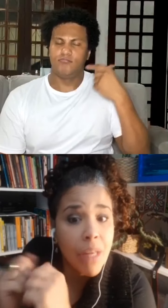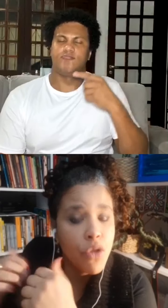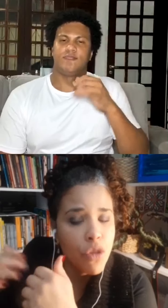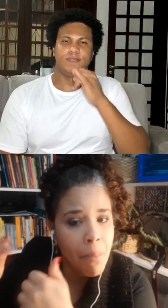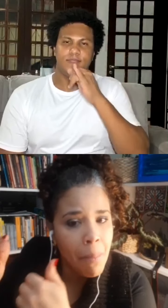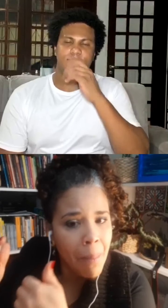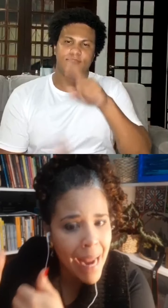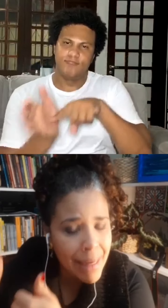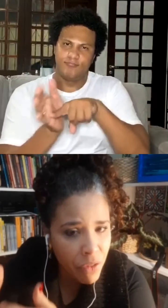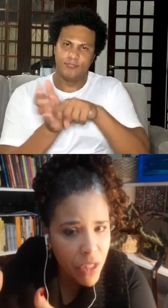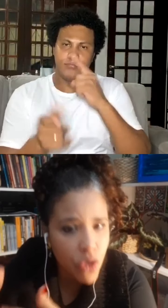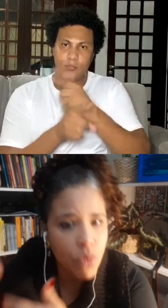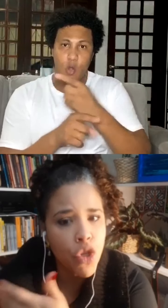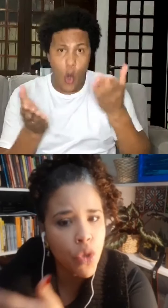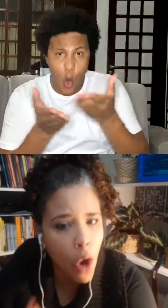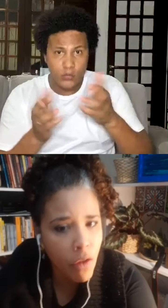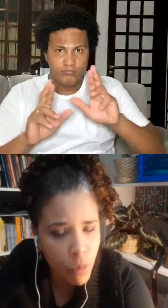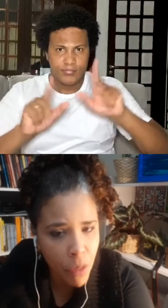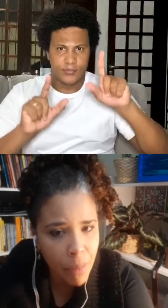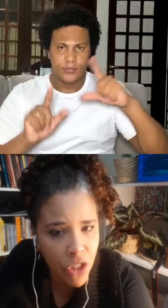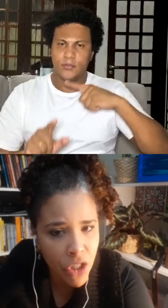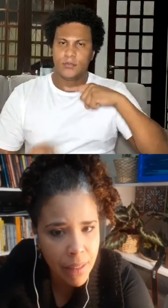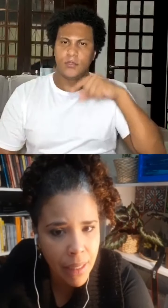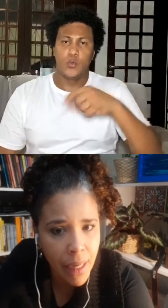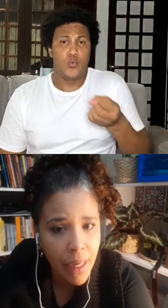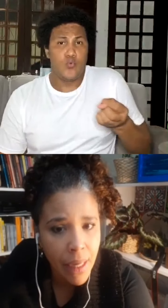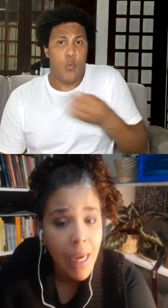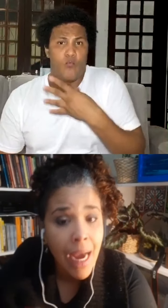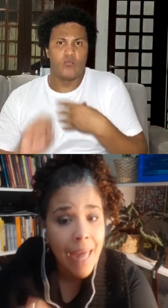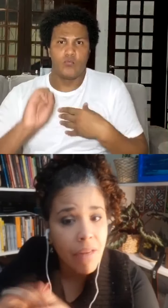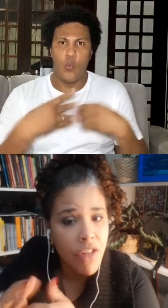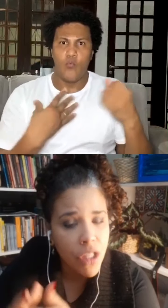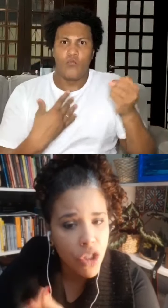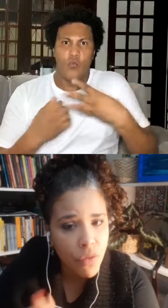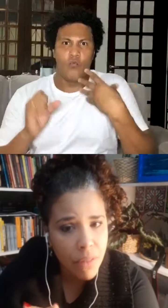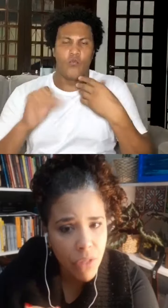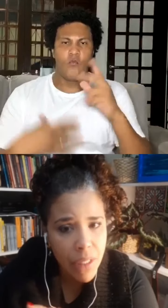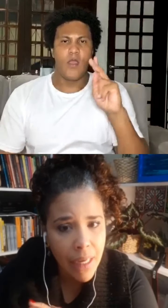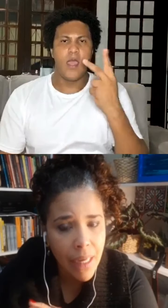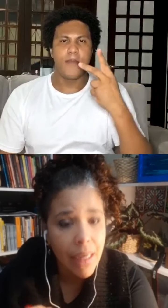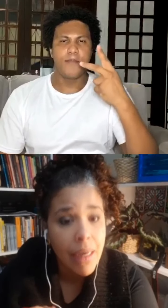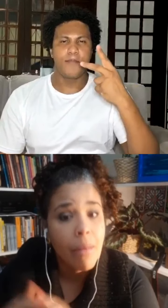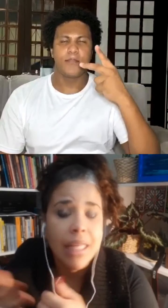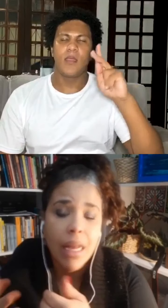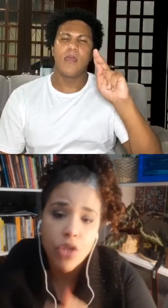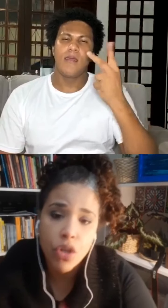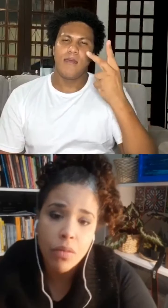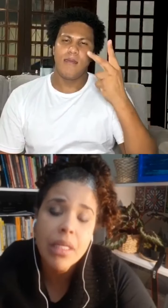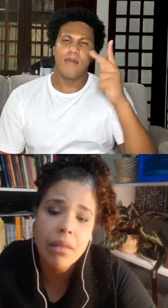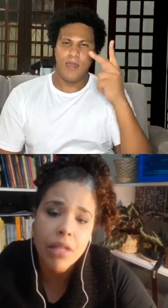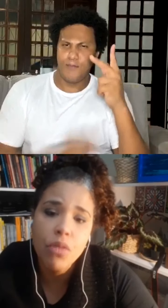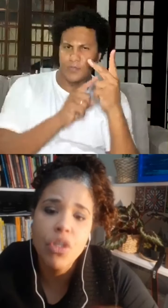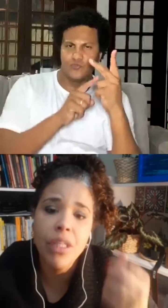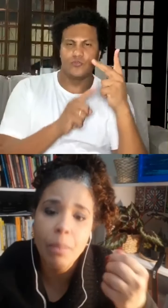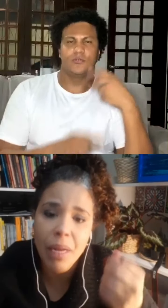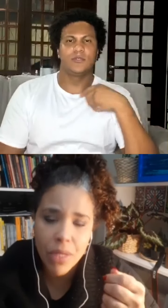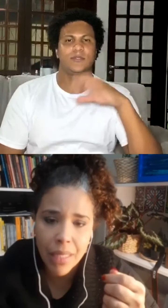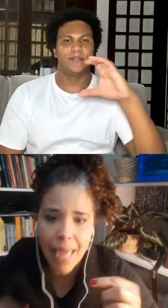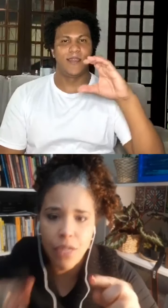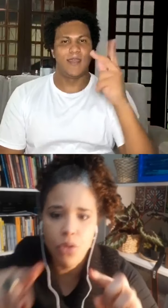temos mais infecções novas por hepatite C através de transfusão de sangue, mas ela continua sendo transmitida